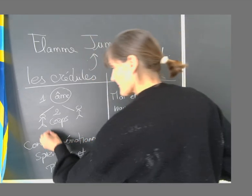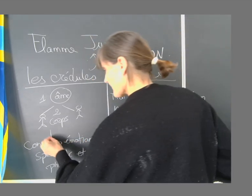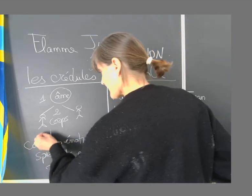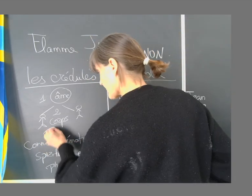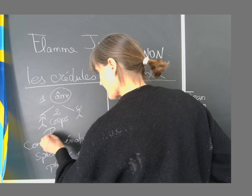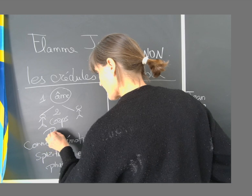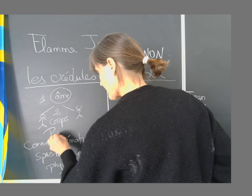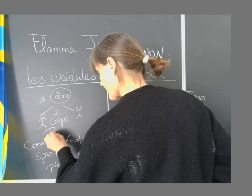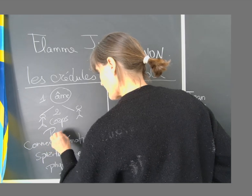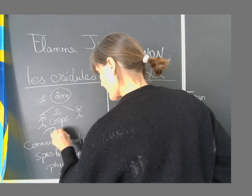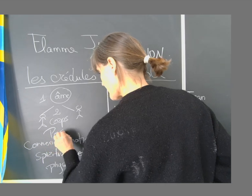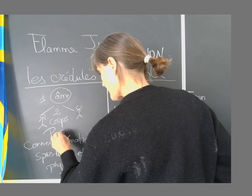on parle de possession